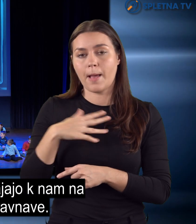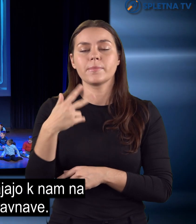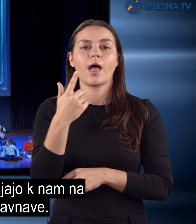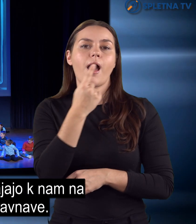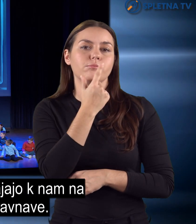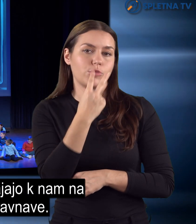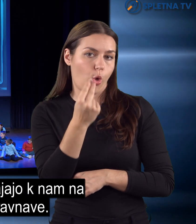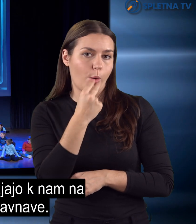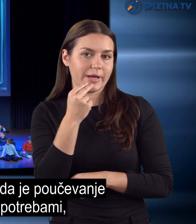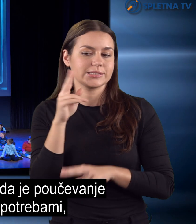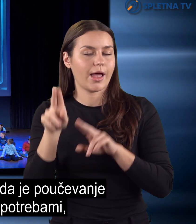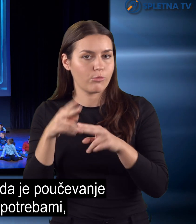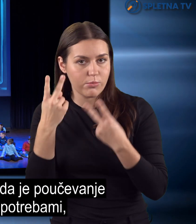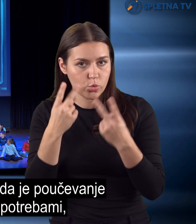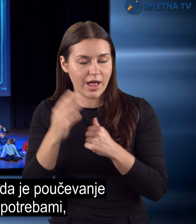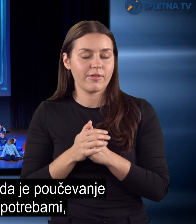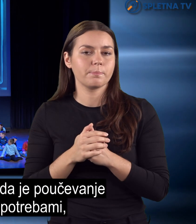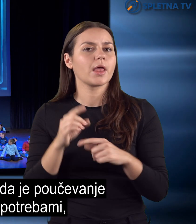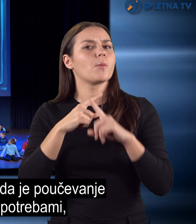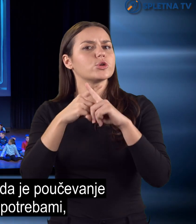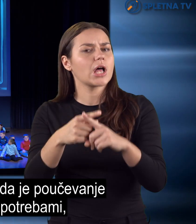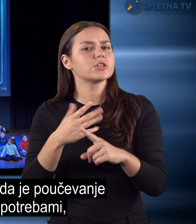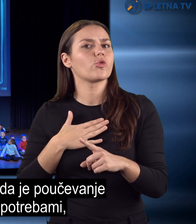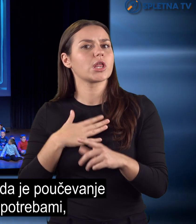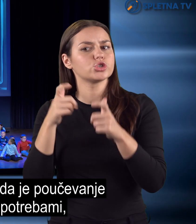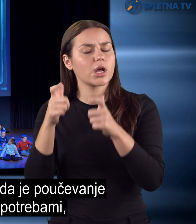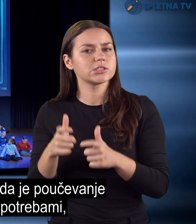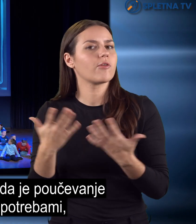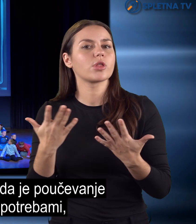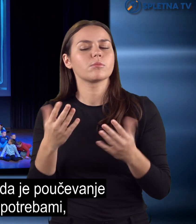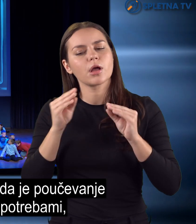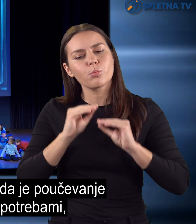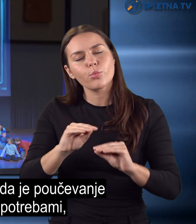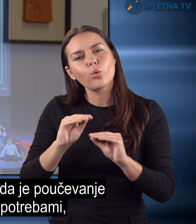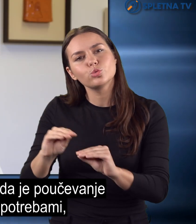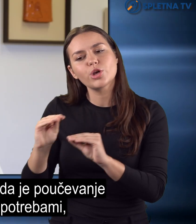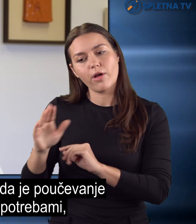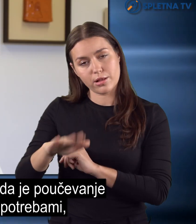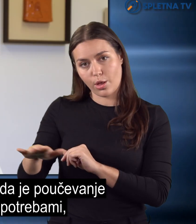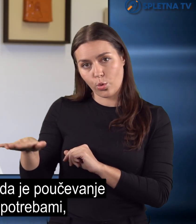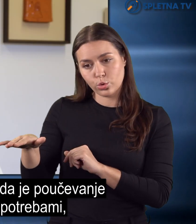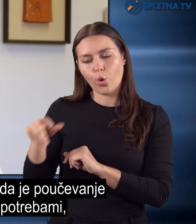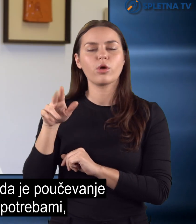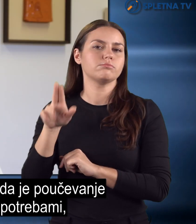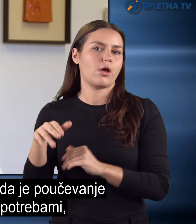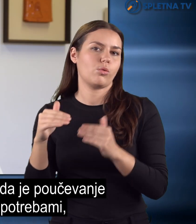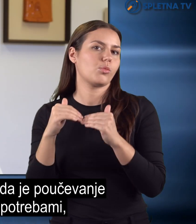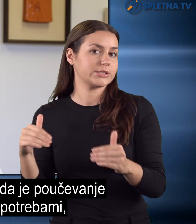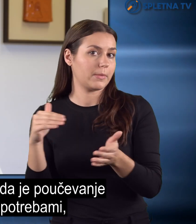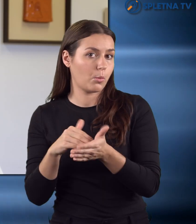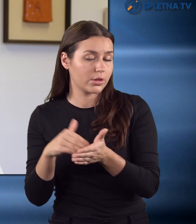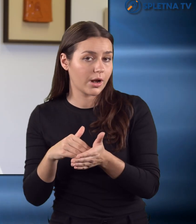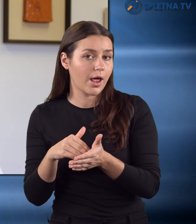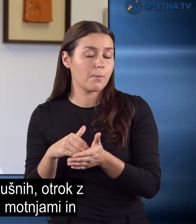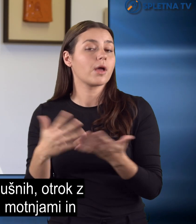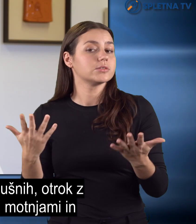logopedske obravnave. Poslanstvo našega zavoda je poučevanje otrok s posebnimi